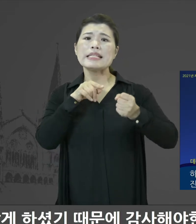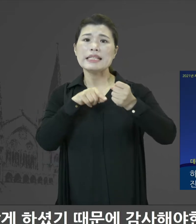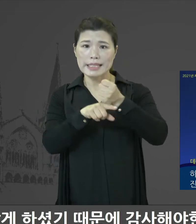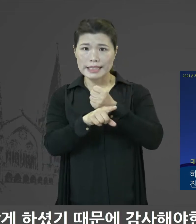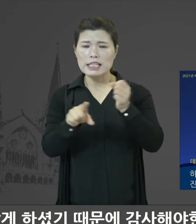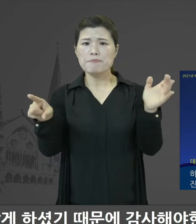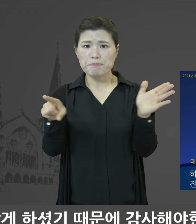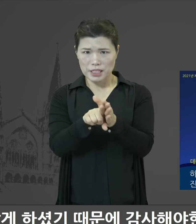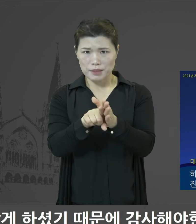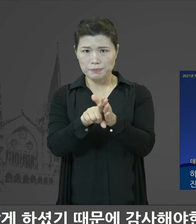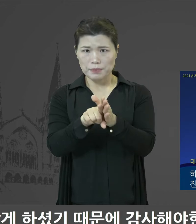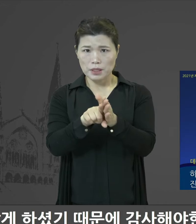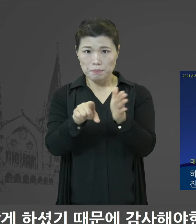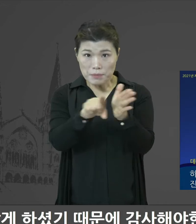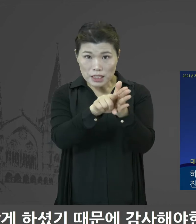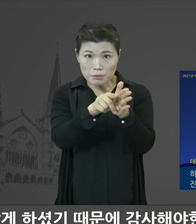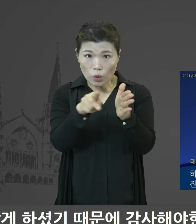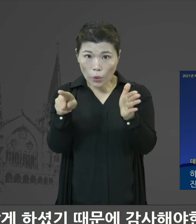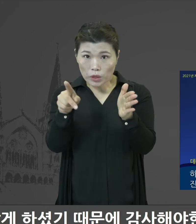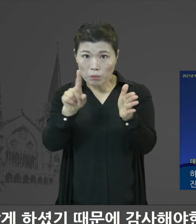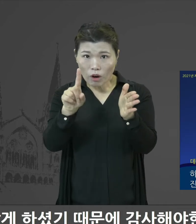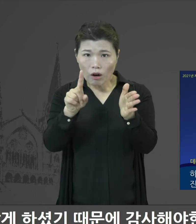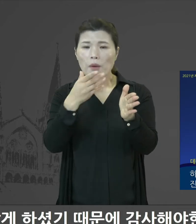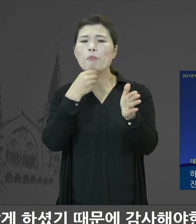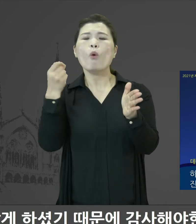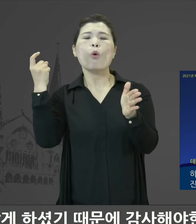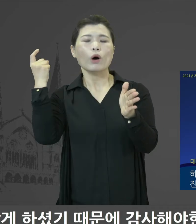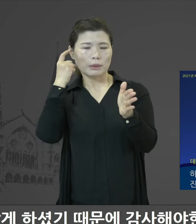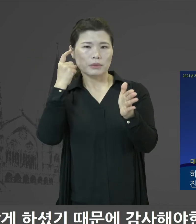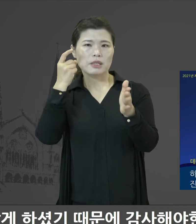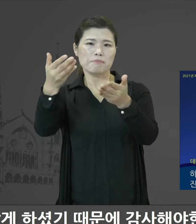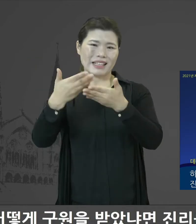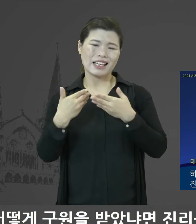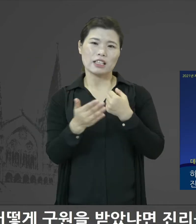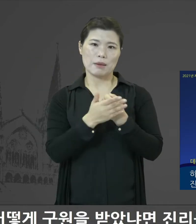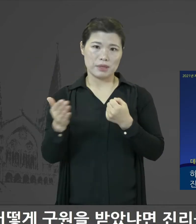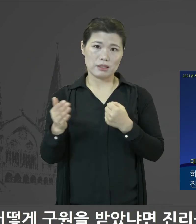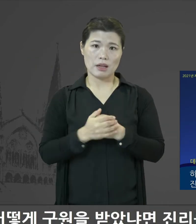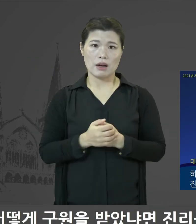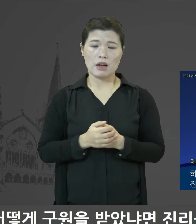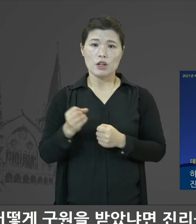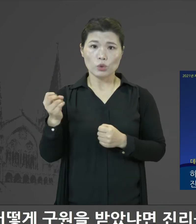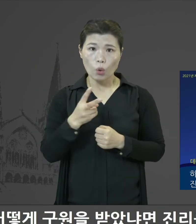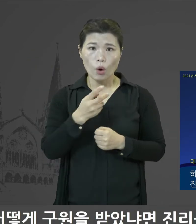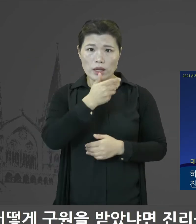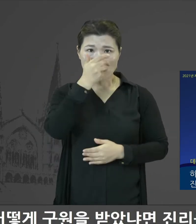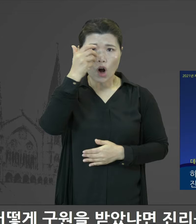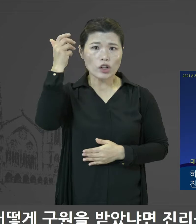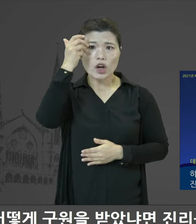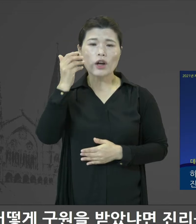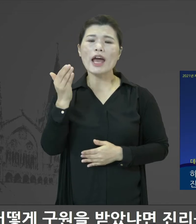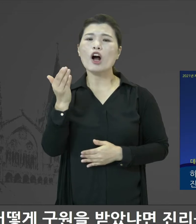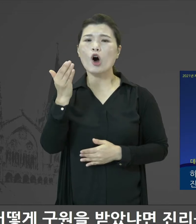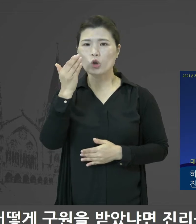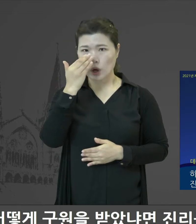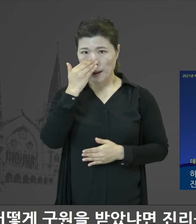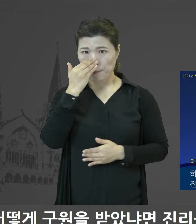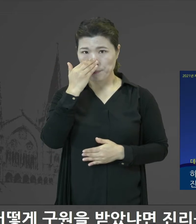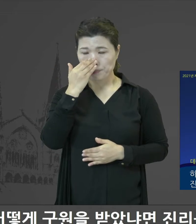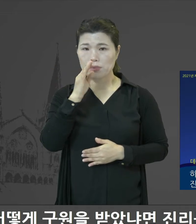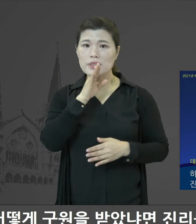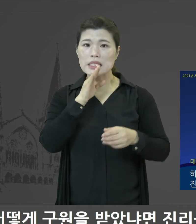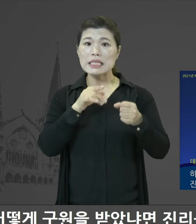복음을 믿음으로 구원을 받았는데 한 가지가 더 있습니다. 성령의 거룩하게 하심과